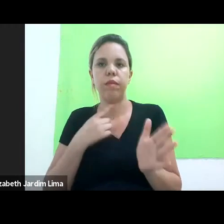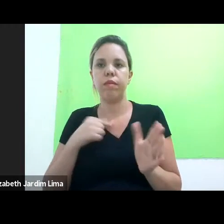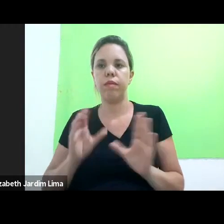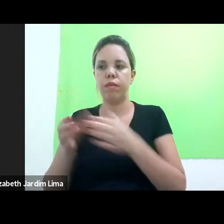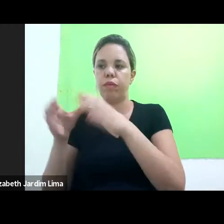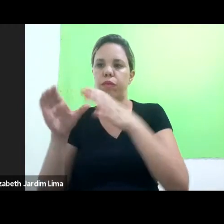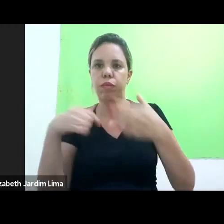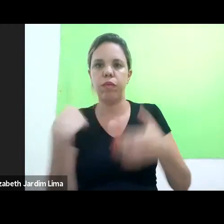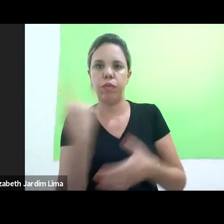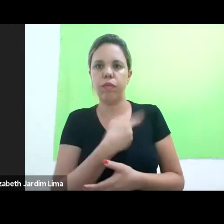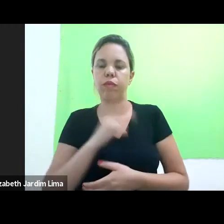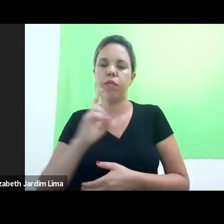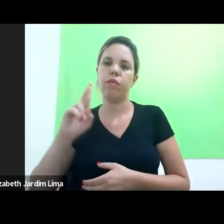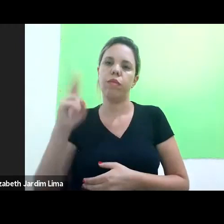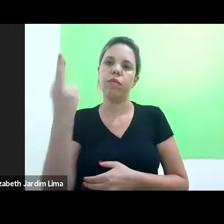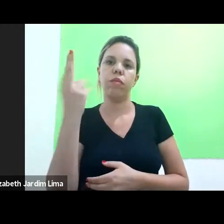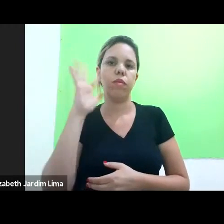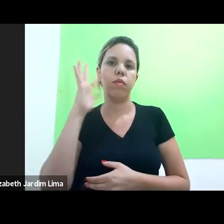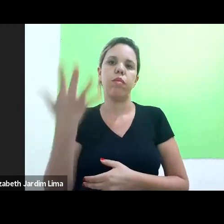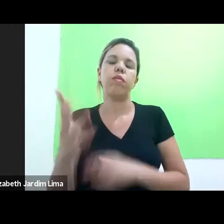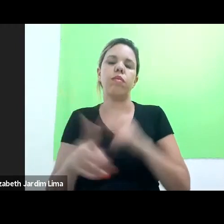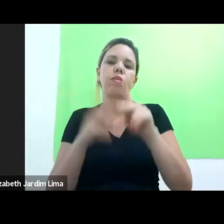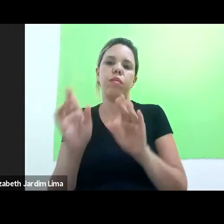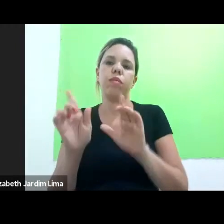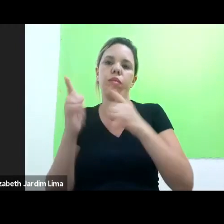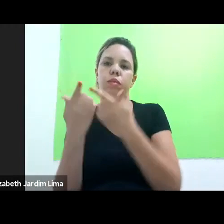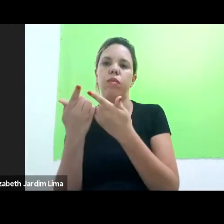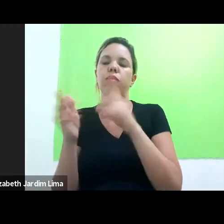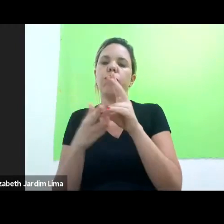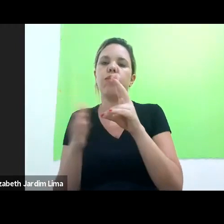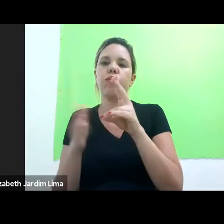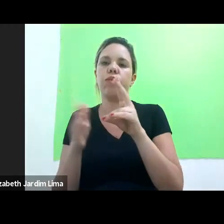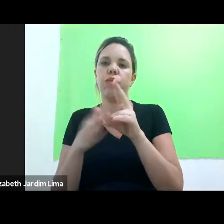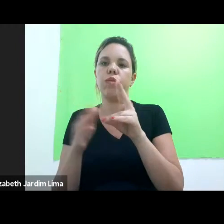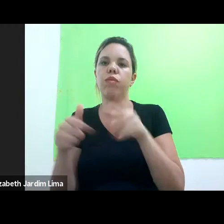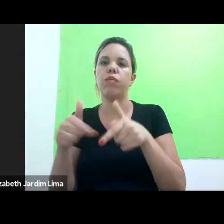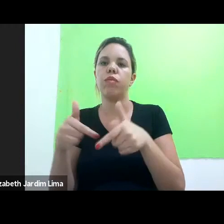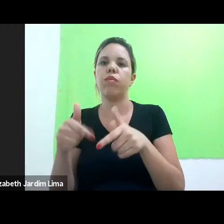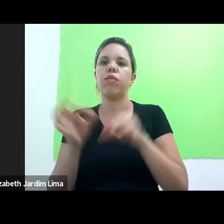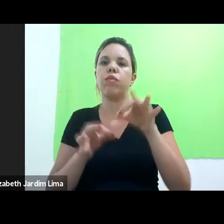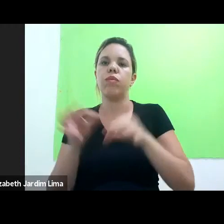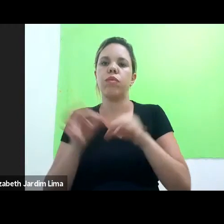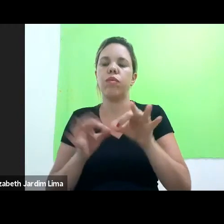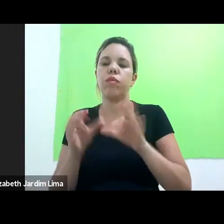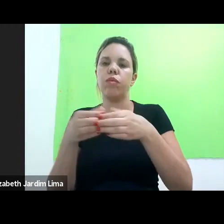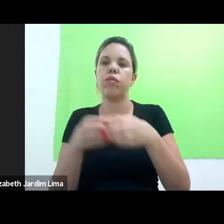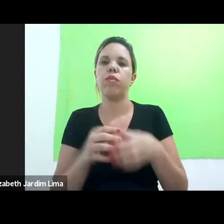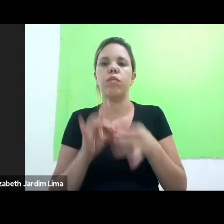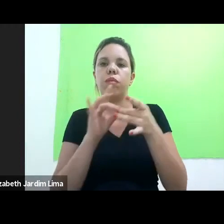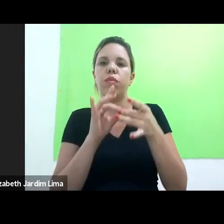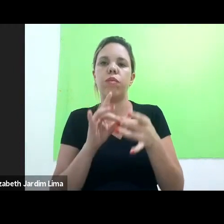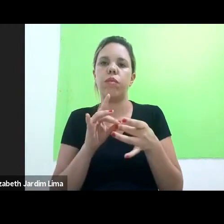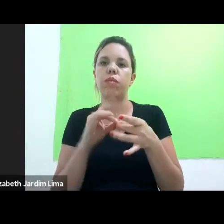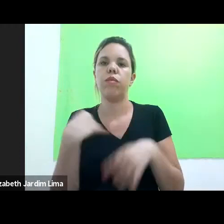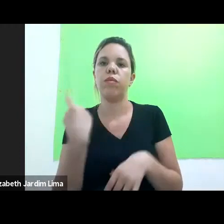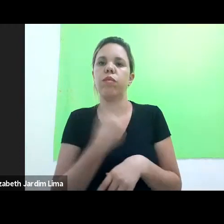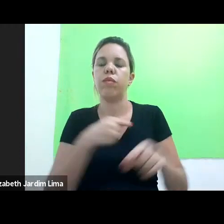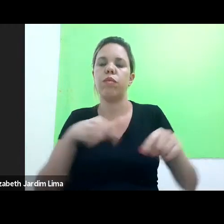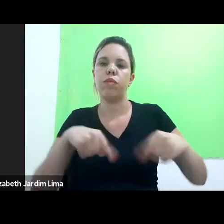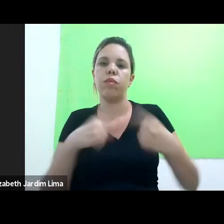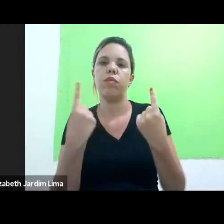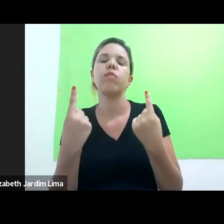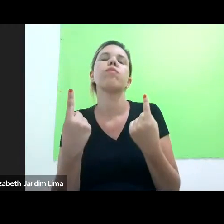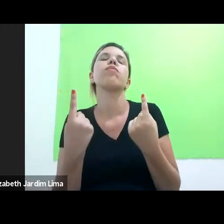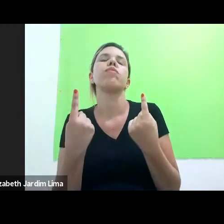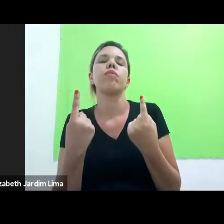nosso retorno para a comunidade, do trabalho, da prestação jurídica, também é coletiva. E o nosso desafio, e o